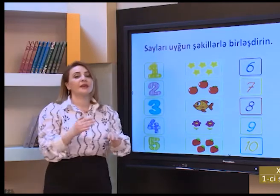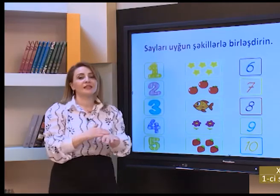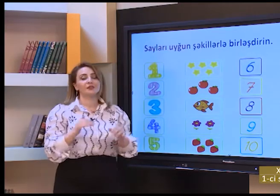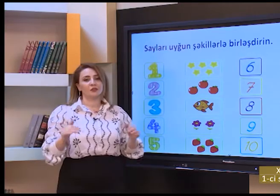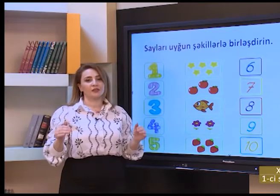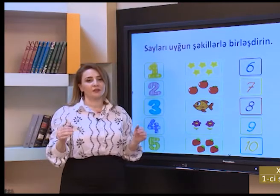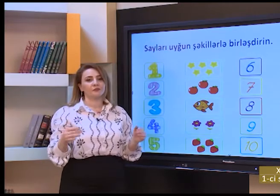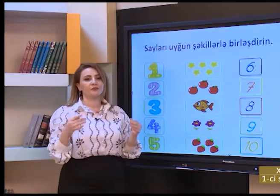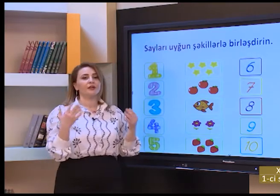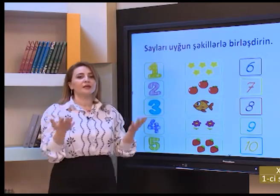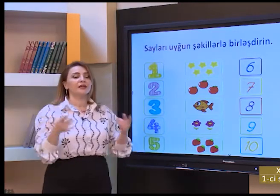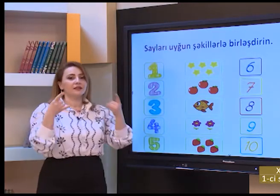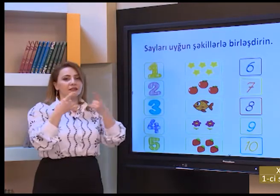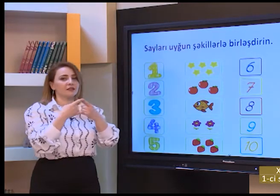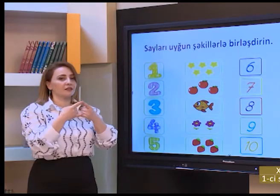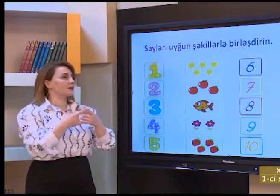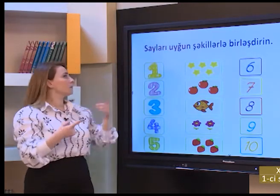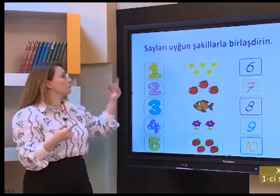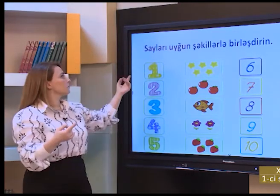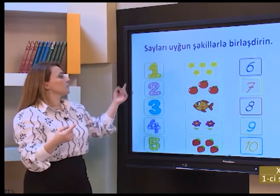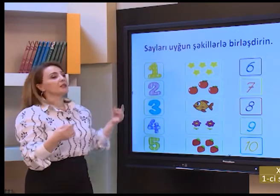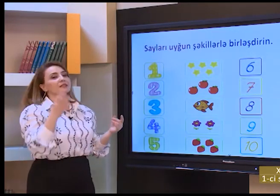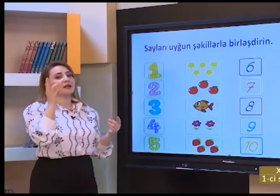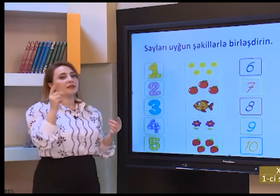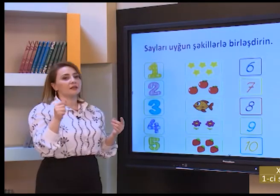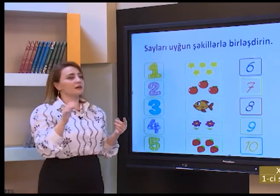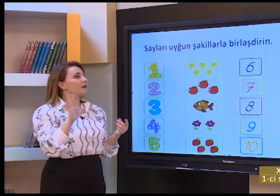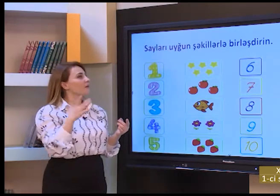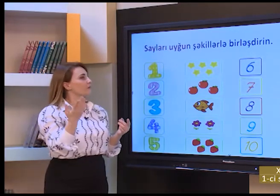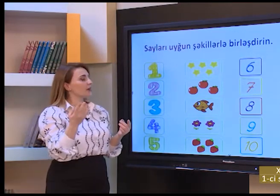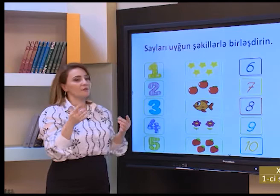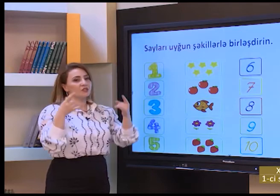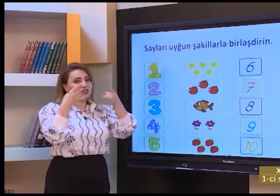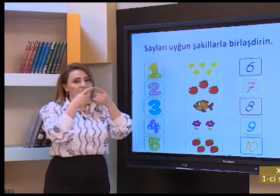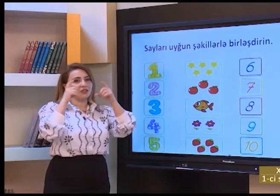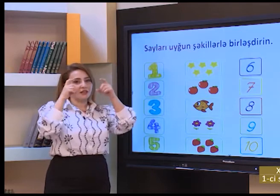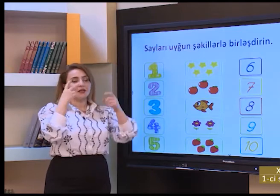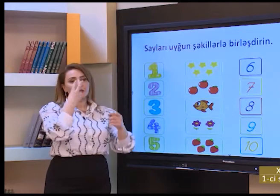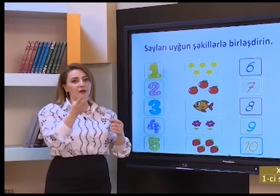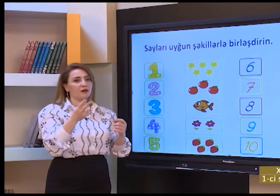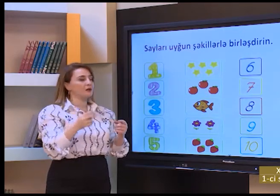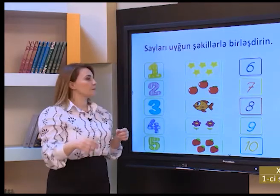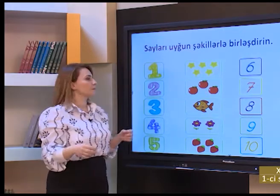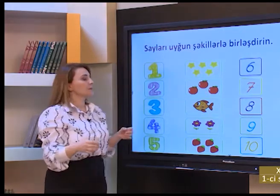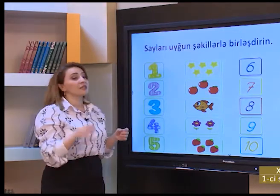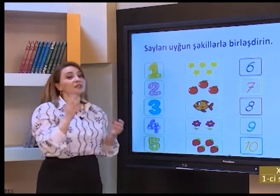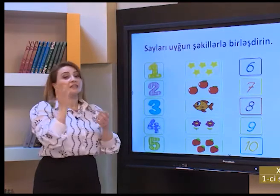Əziz uşaqlar, gəlin ekranda saylara və şəkillərə baxaq.